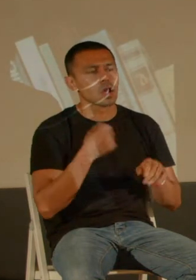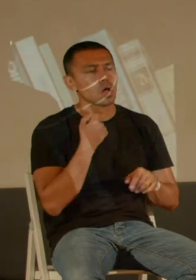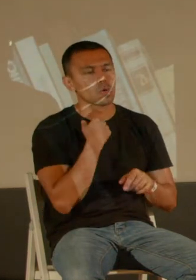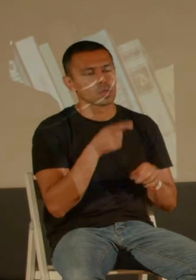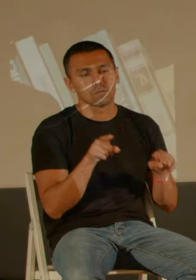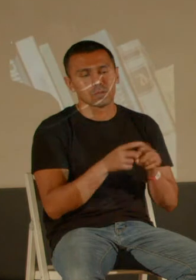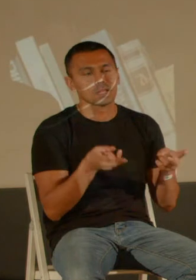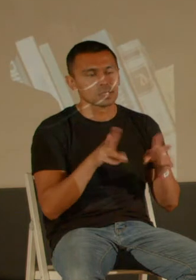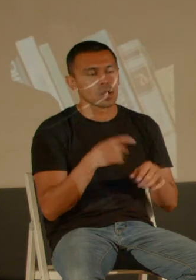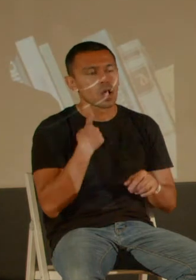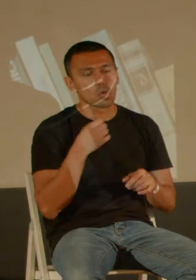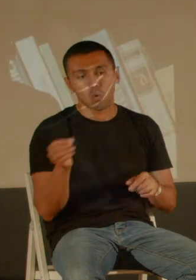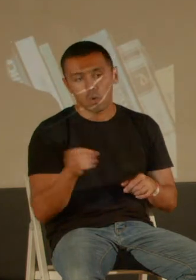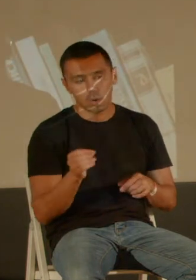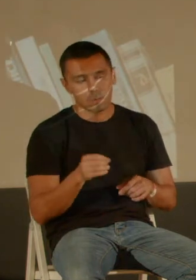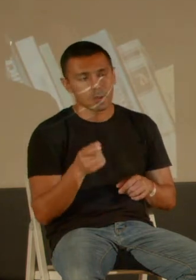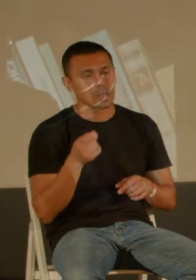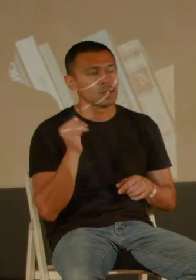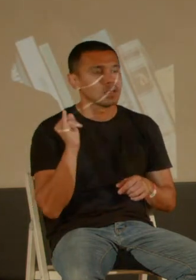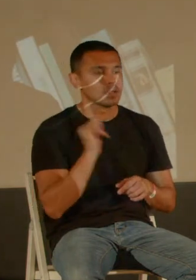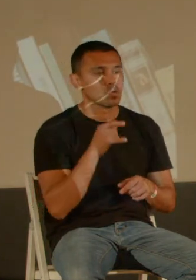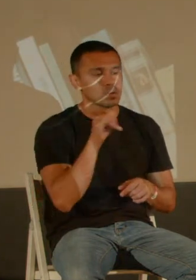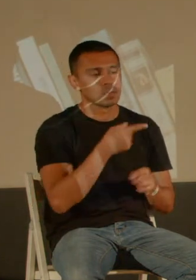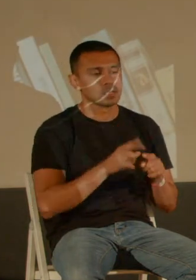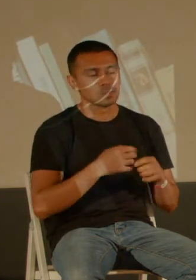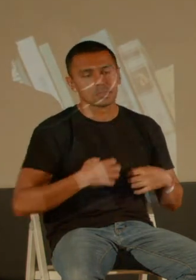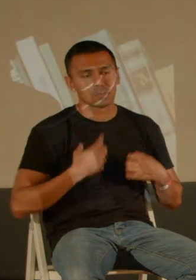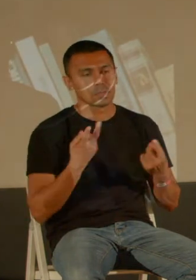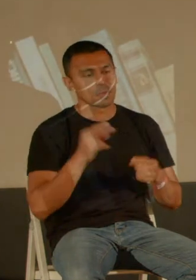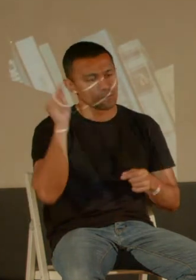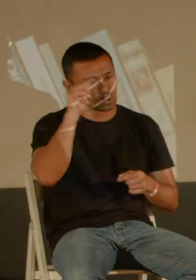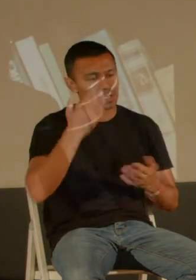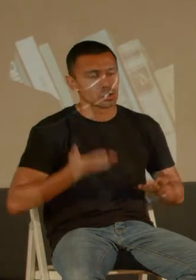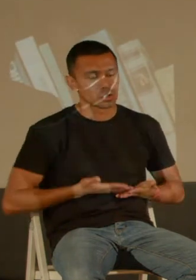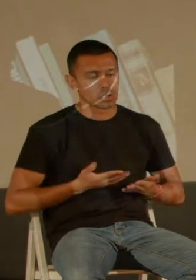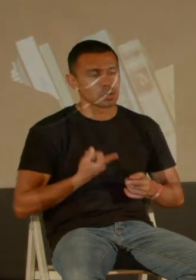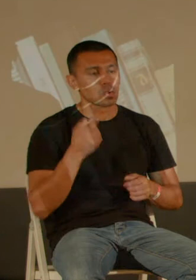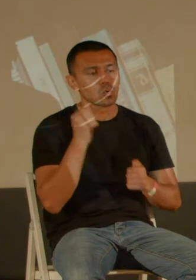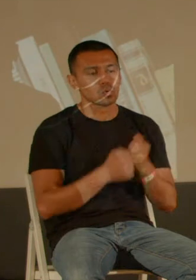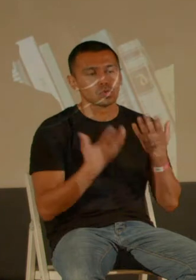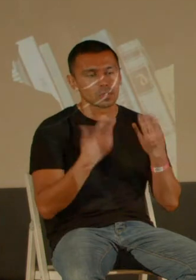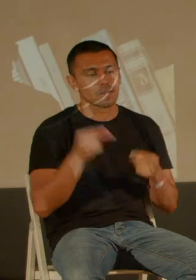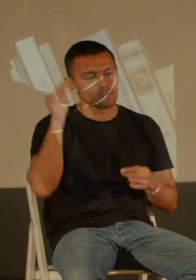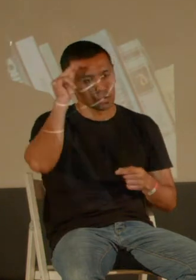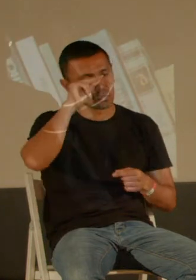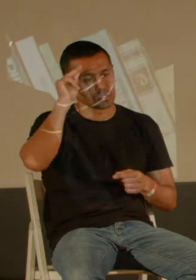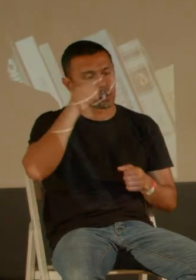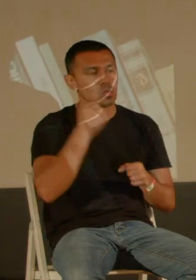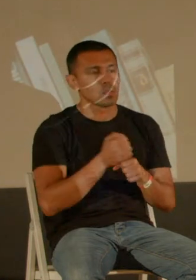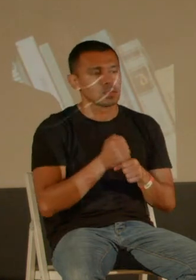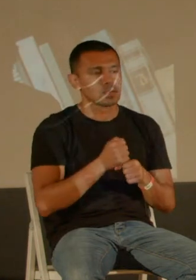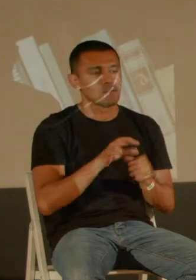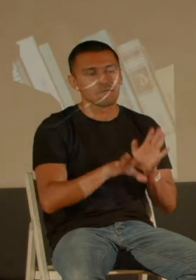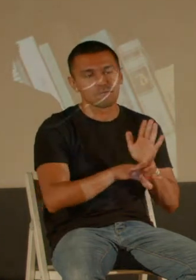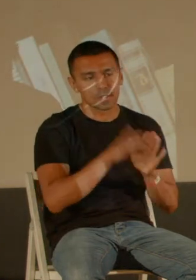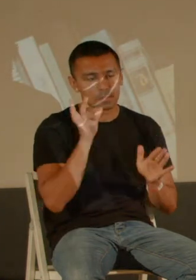ти все одно залишаєшся алкоголіком. І в тебе з тим страхом треба вчитися жити. Треба кожного дня вчитися робити